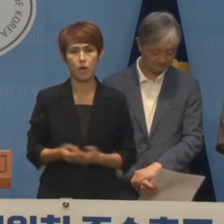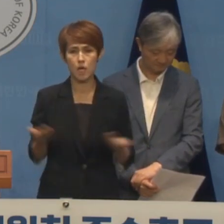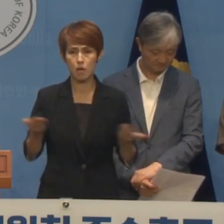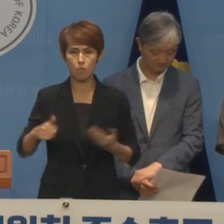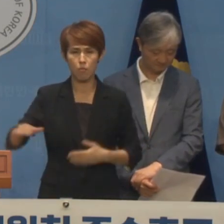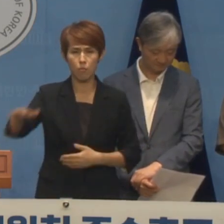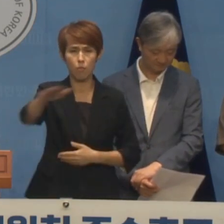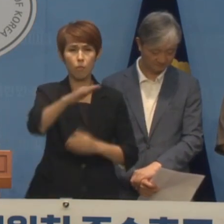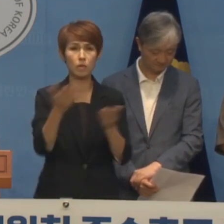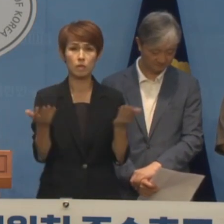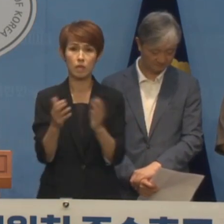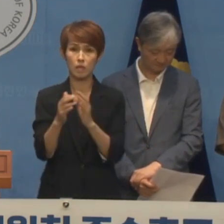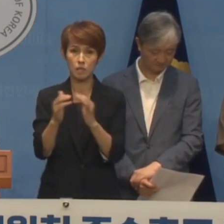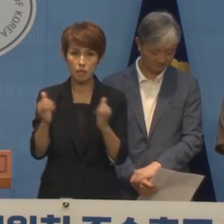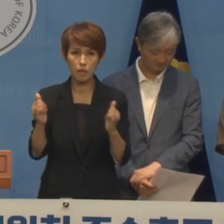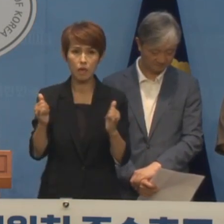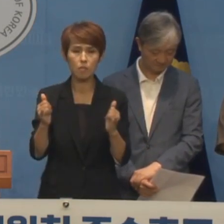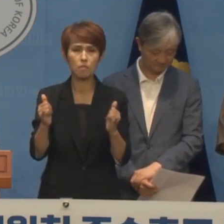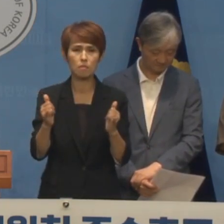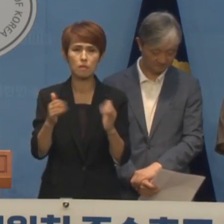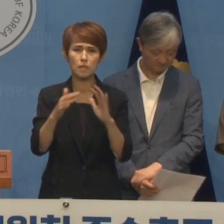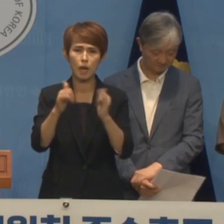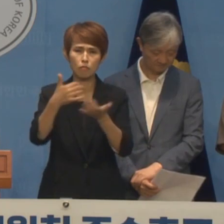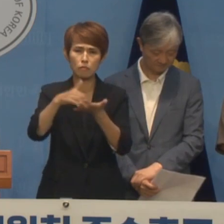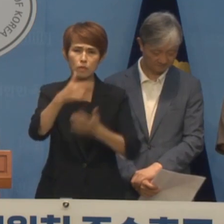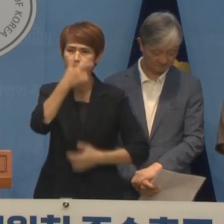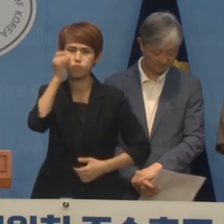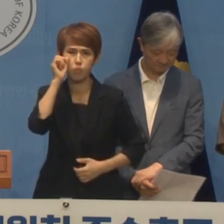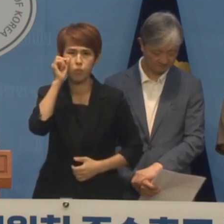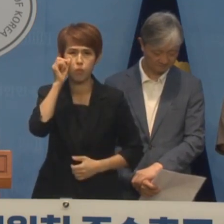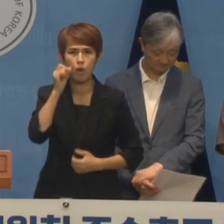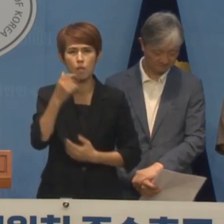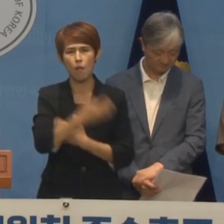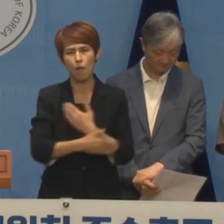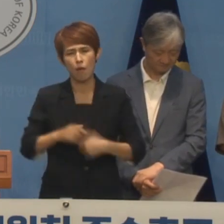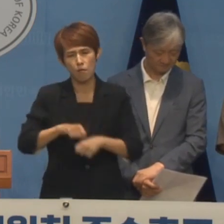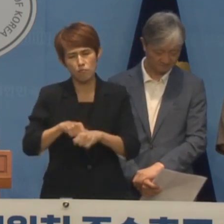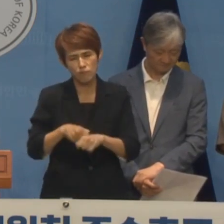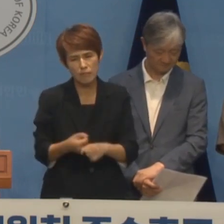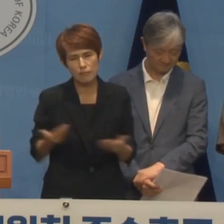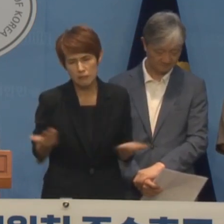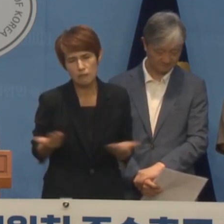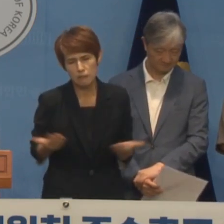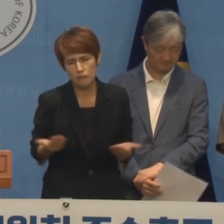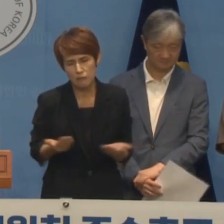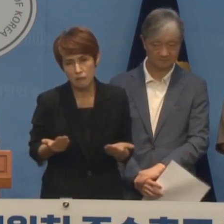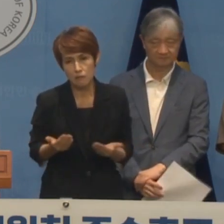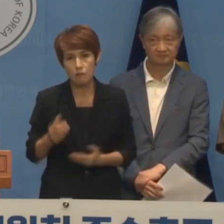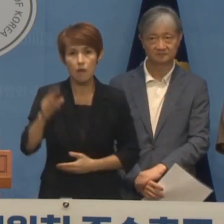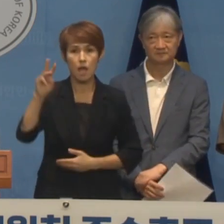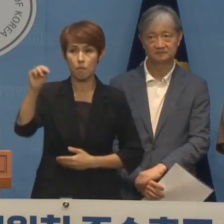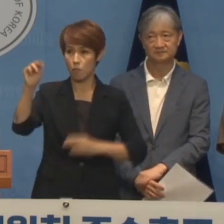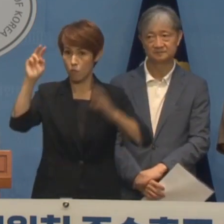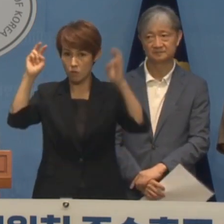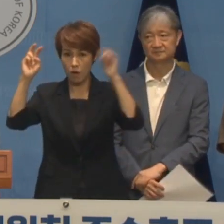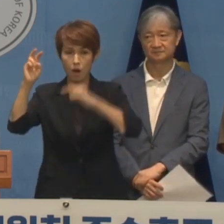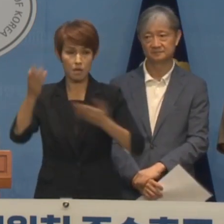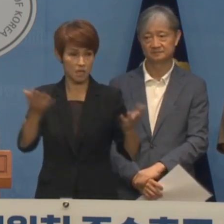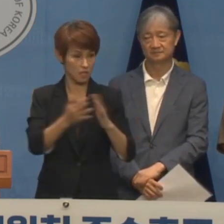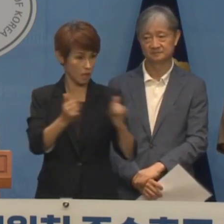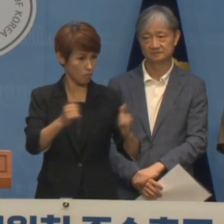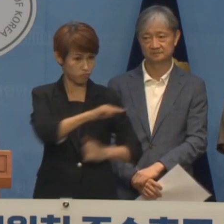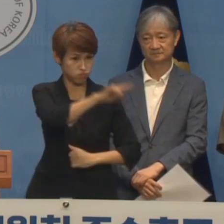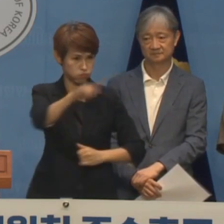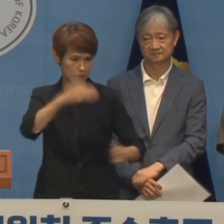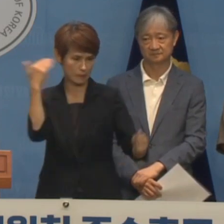모든 노동자들이 최소한의 인력과 고강도 노동으로 온몸이 부서져라 일하고 있는데 MBK는 이런 노동자들을